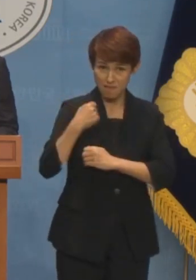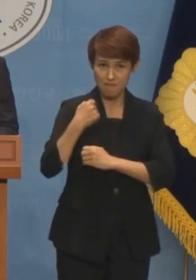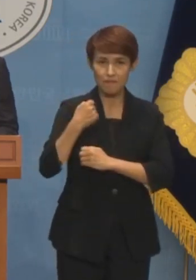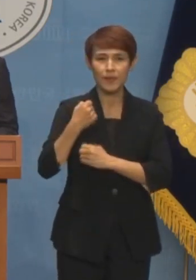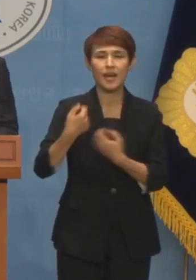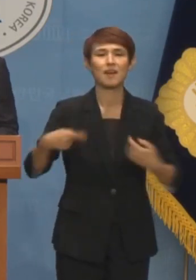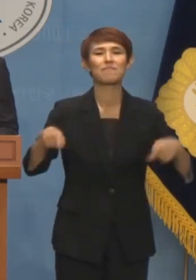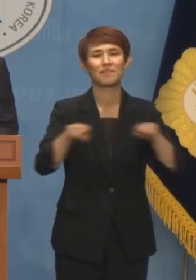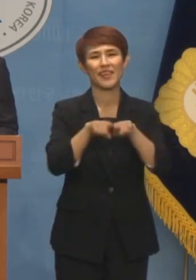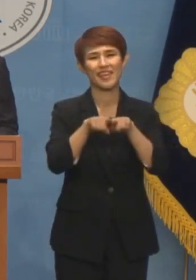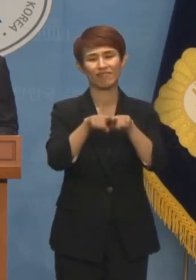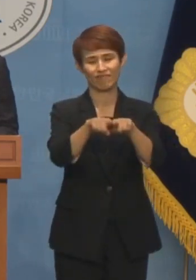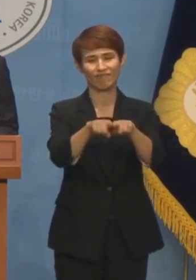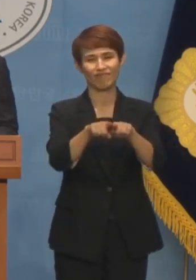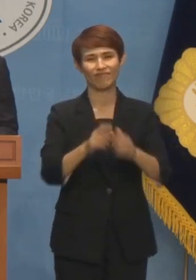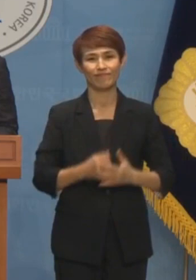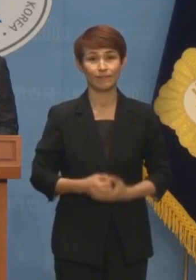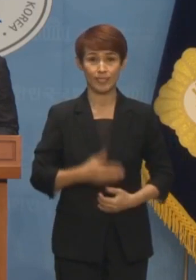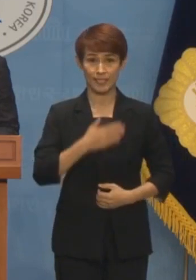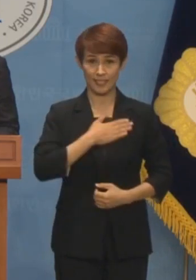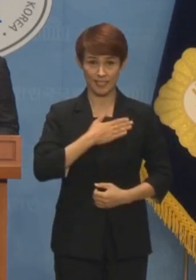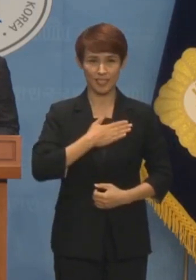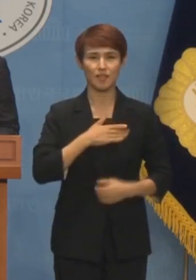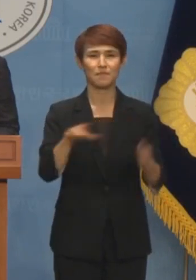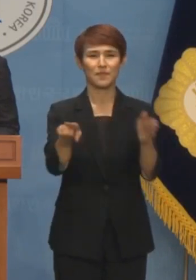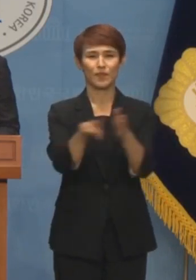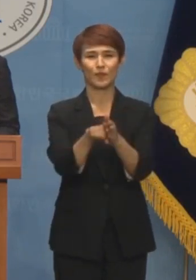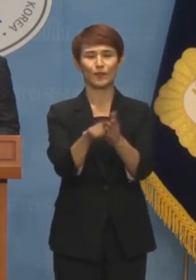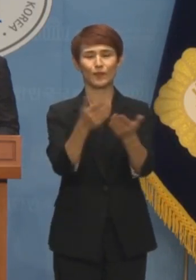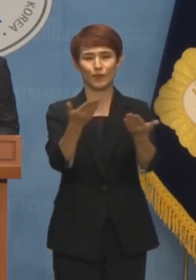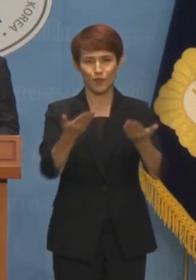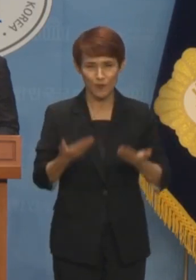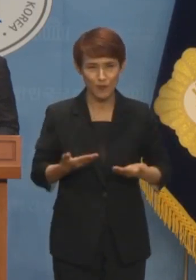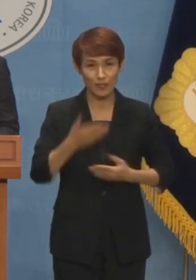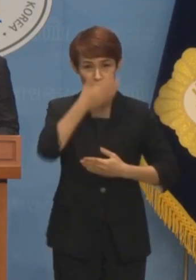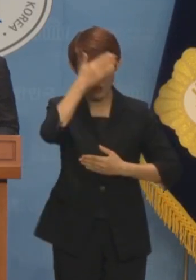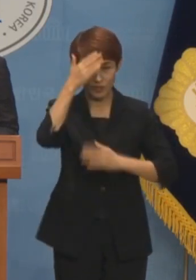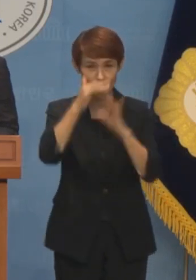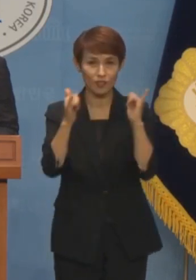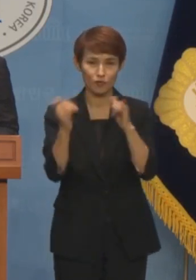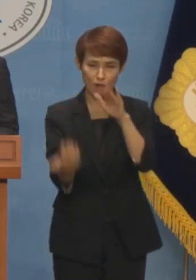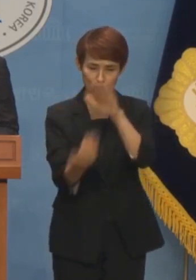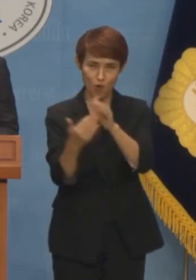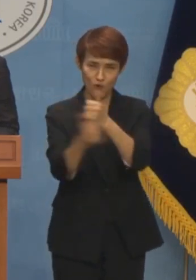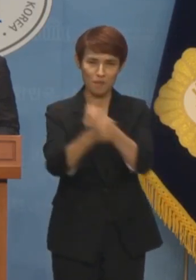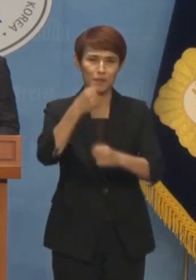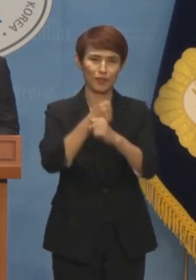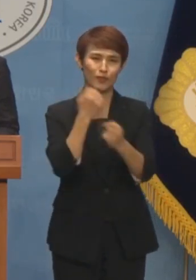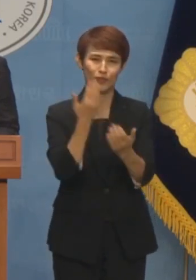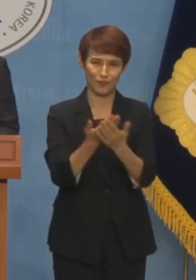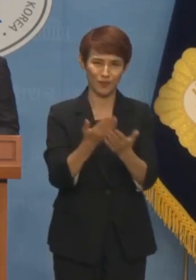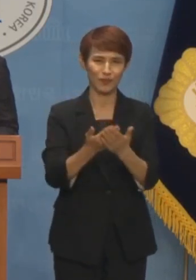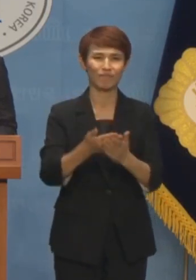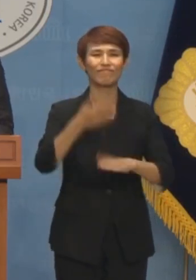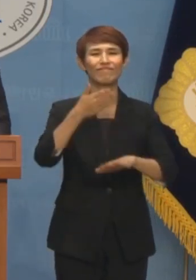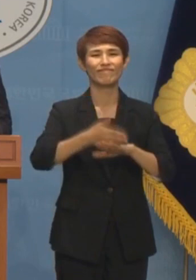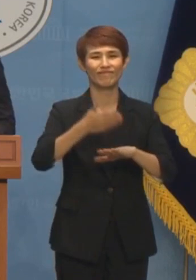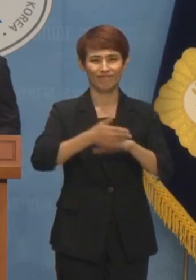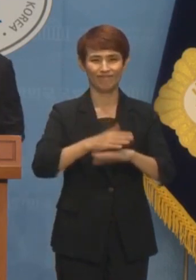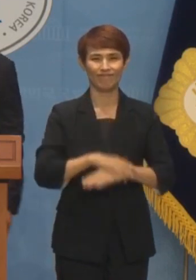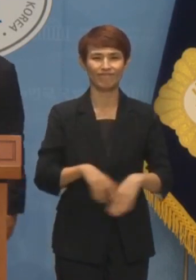같이 하겠습니다. 저 박준영을 믿어주시고 청년 최고위원 만들어 주십시오. 감사합니다.